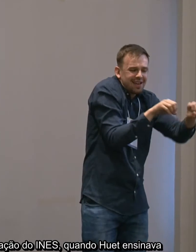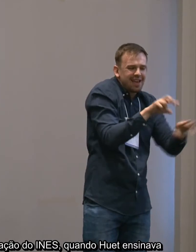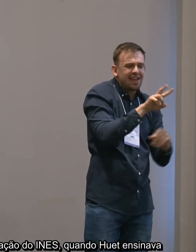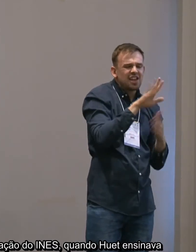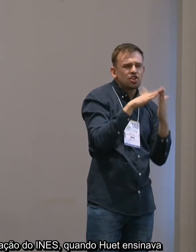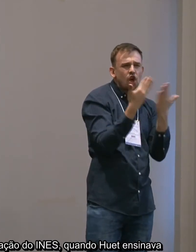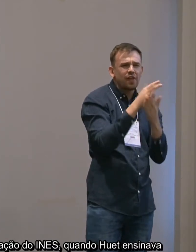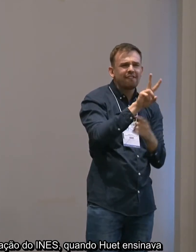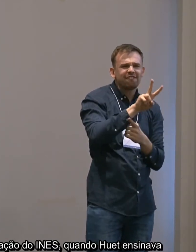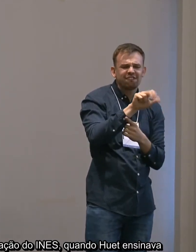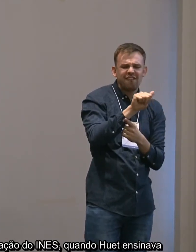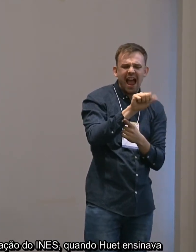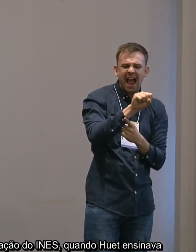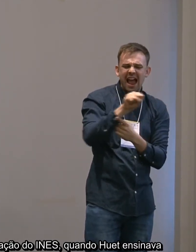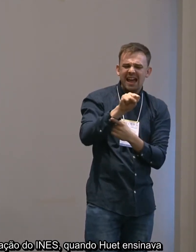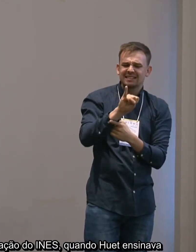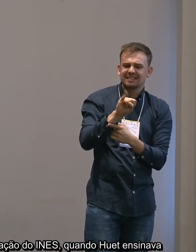quando Rue ensinava